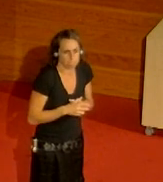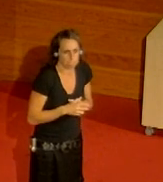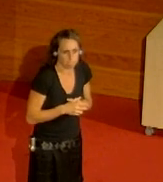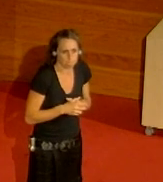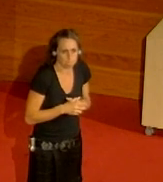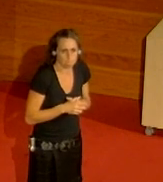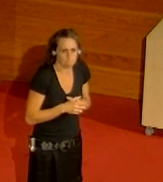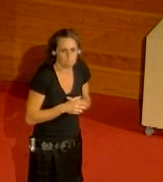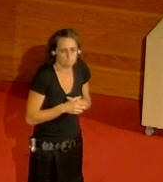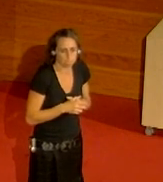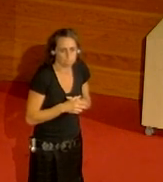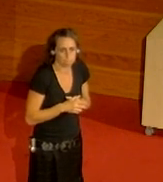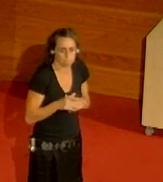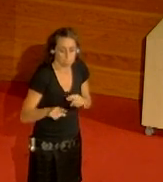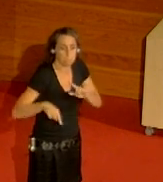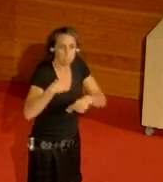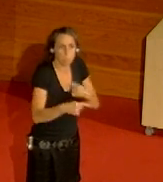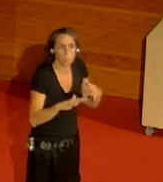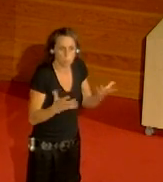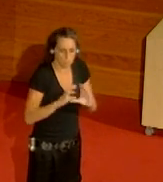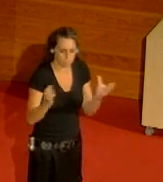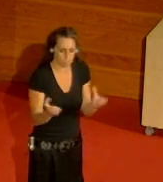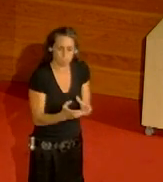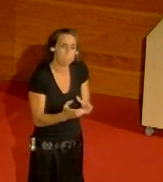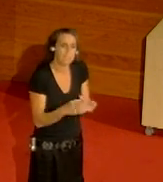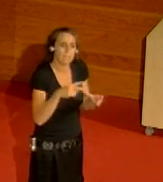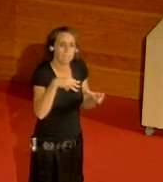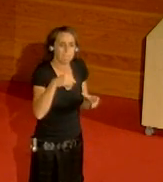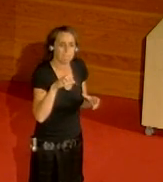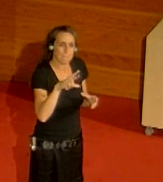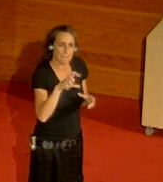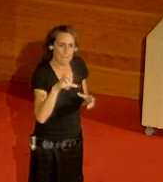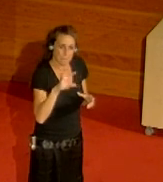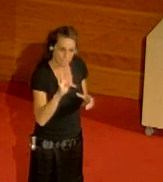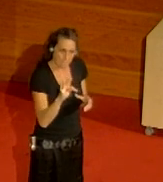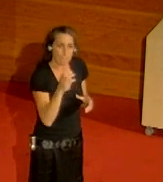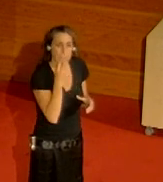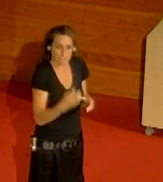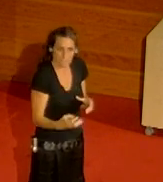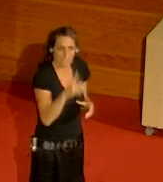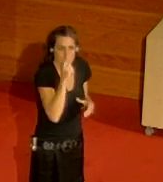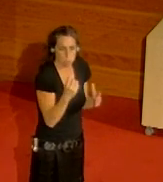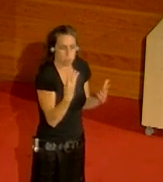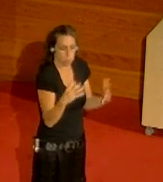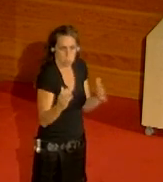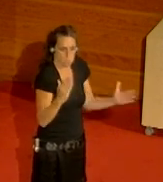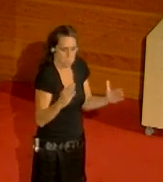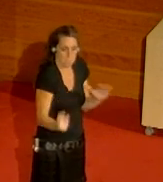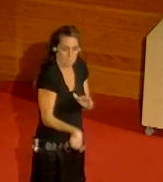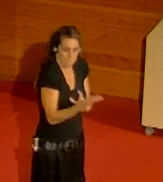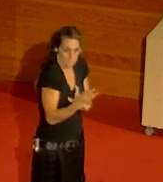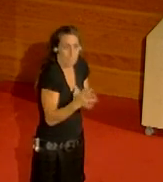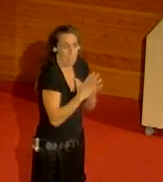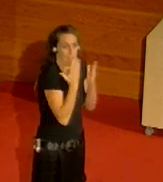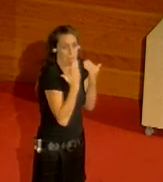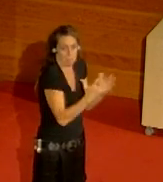merets que digamos el partido más izquierdista que existe en Israel que surge en los años 90 tras Los acuerdos de oslo y que